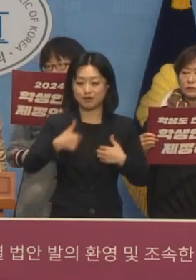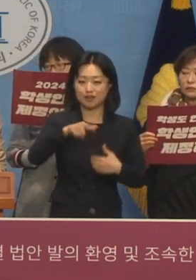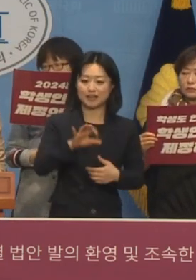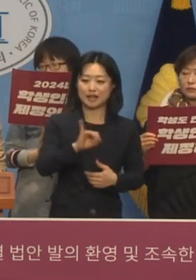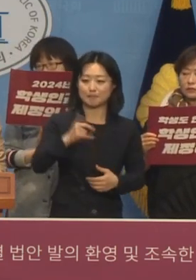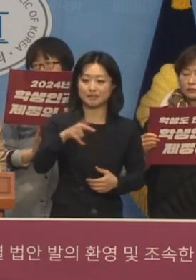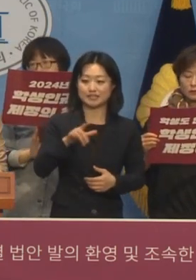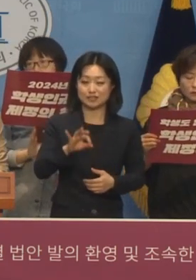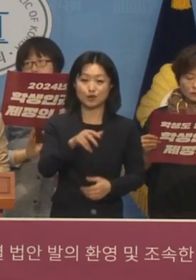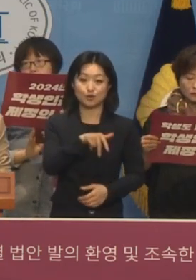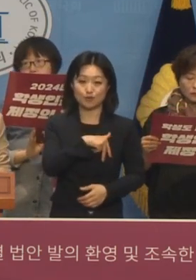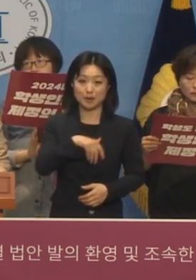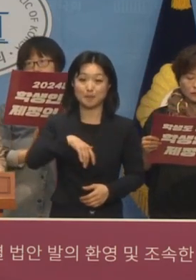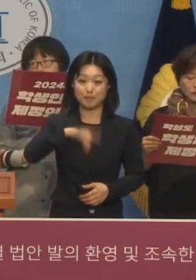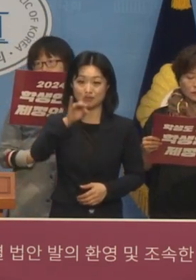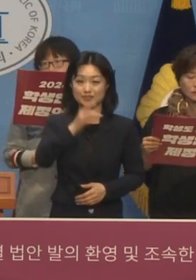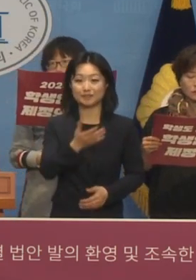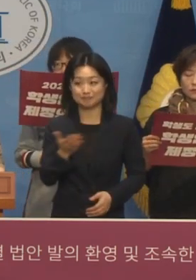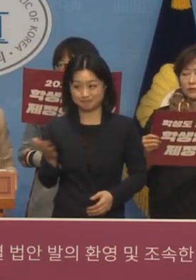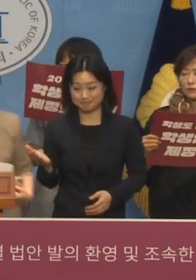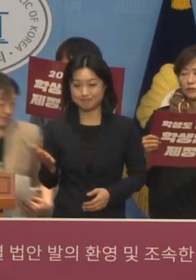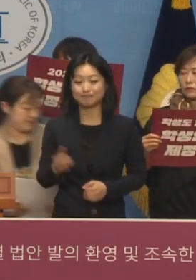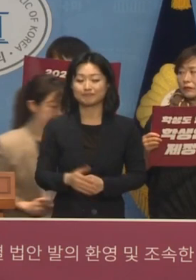먼저 듣도록 하겠습니다.